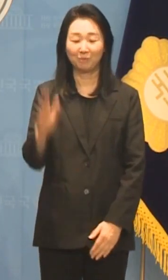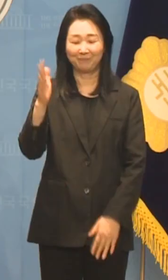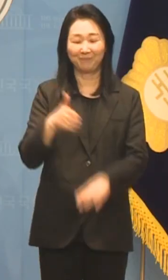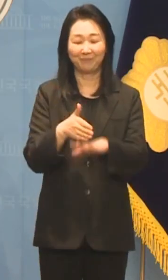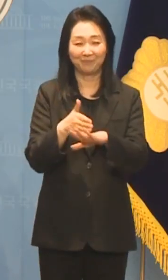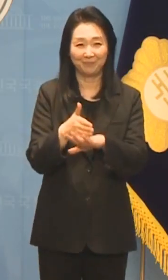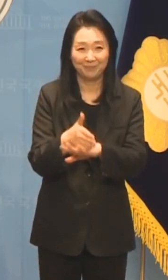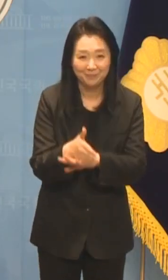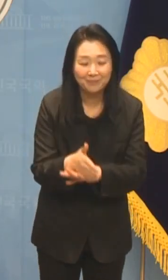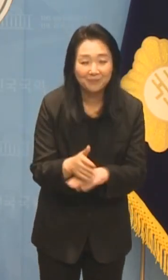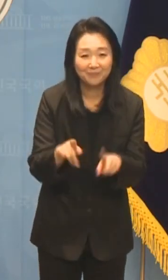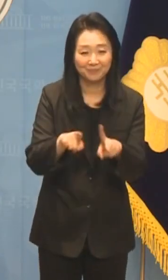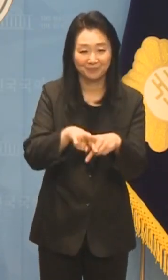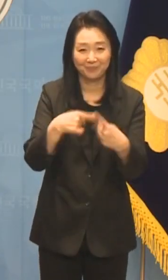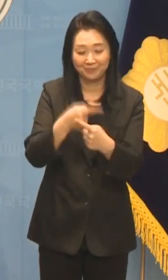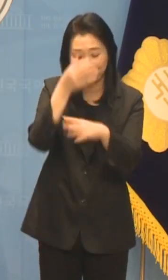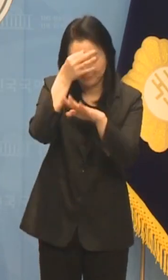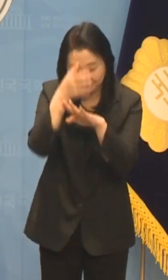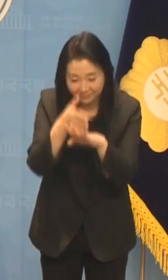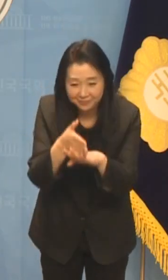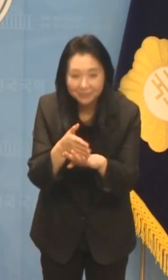점 사과드리겠습니다.